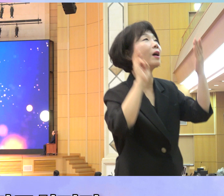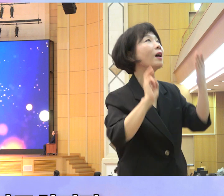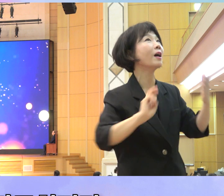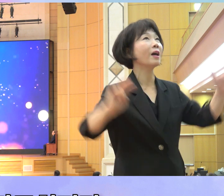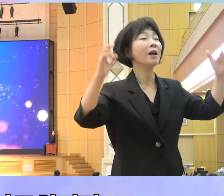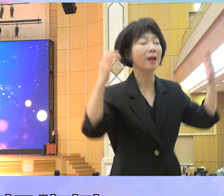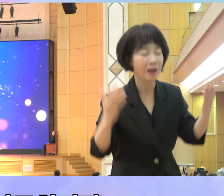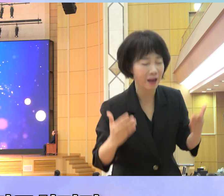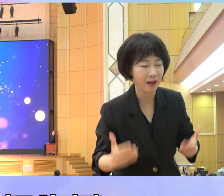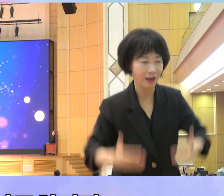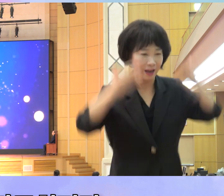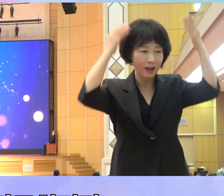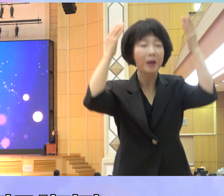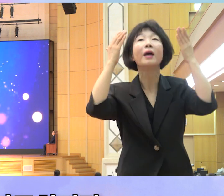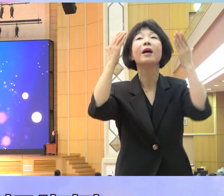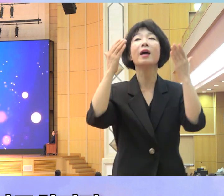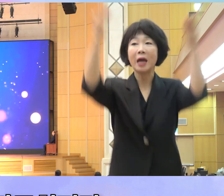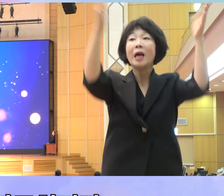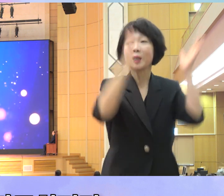찬송하네.